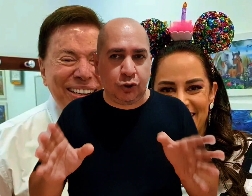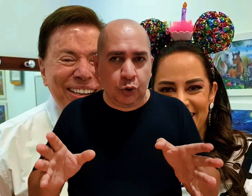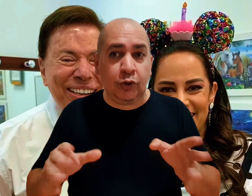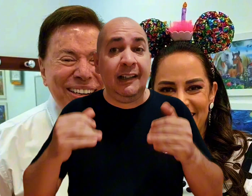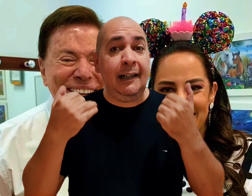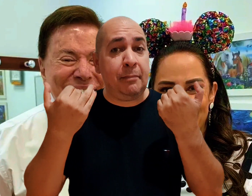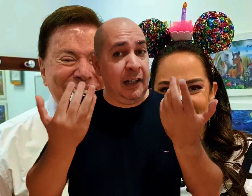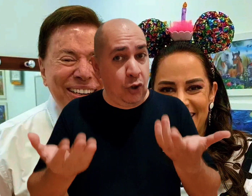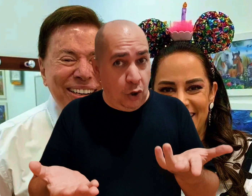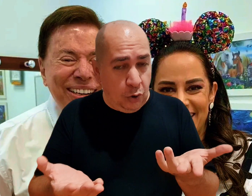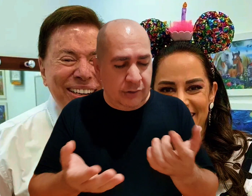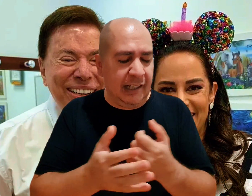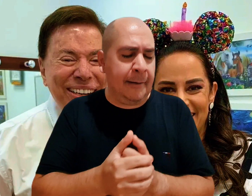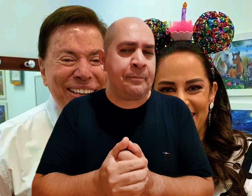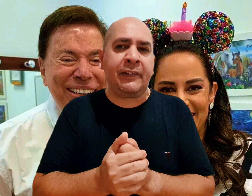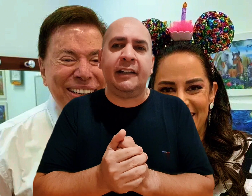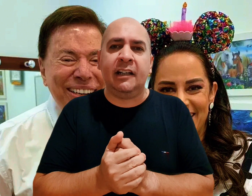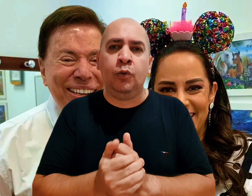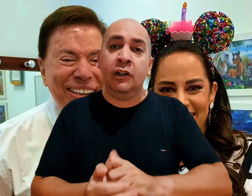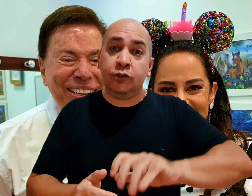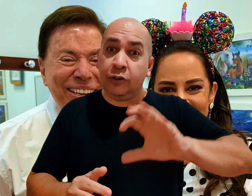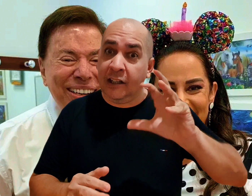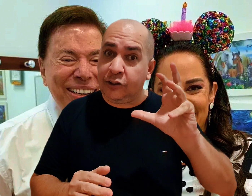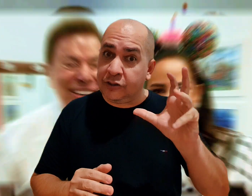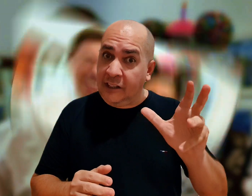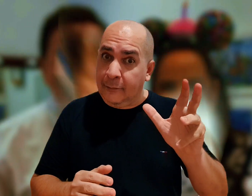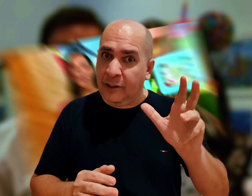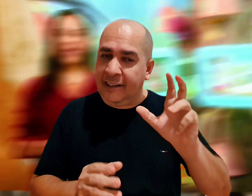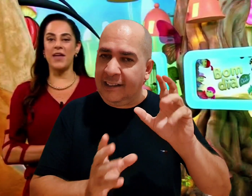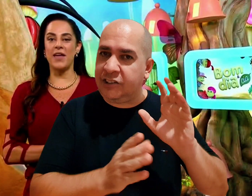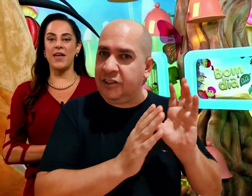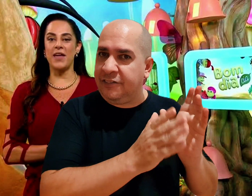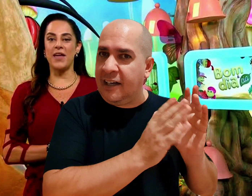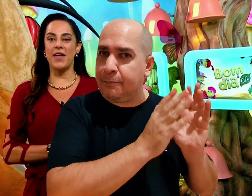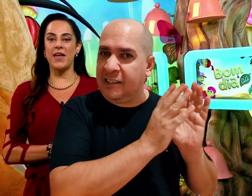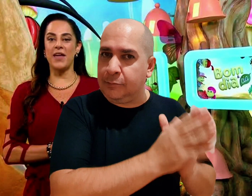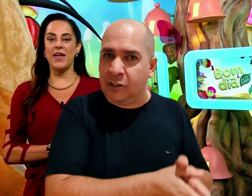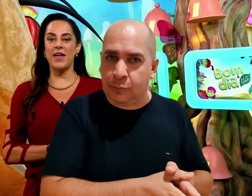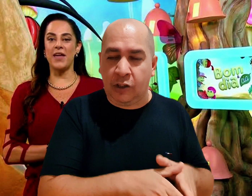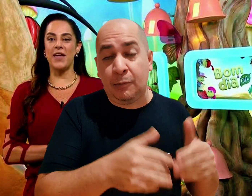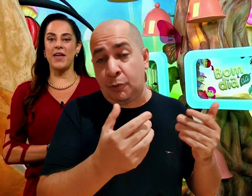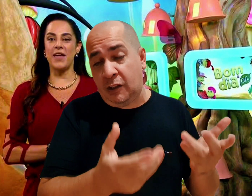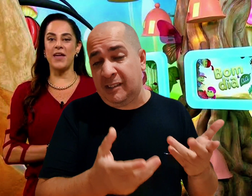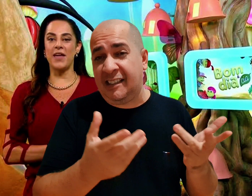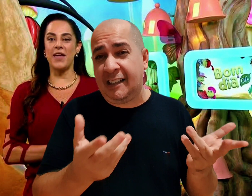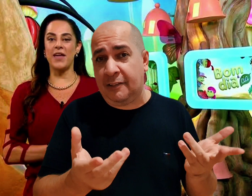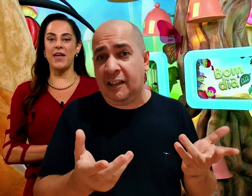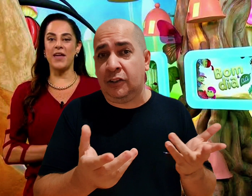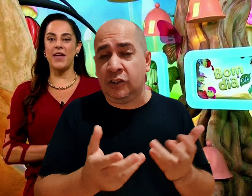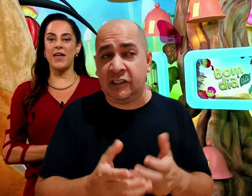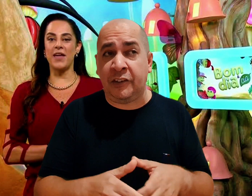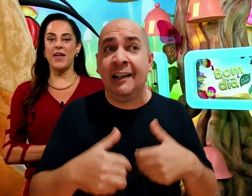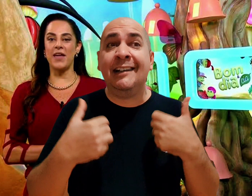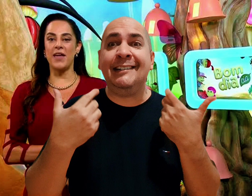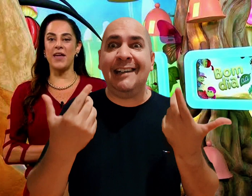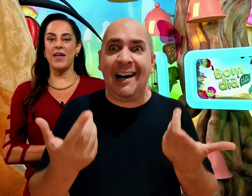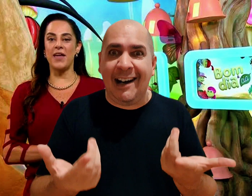tudo liberou tá então durante o tempo em que ela estiver participando do programa o programa será gravado inclusive na